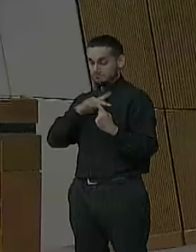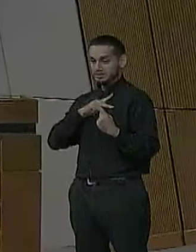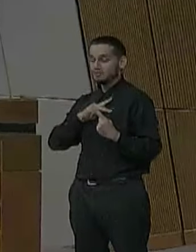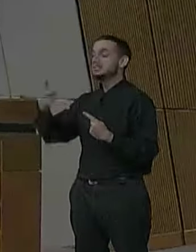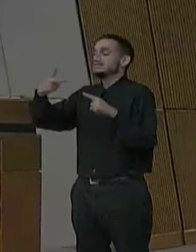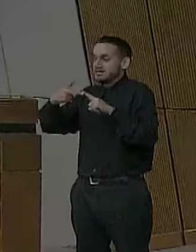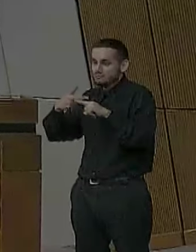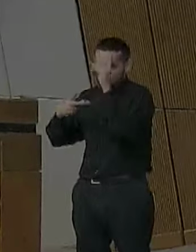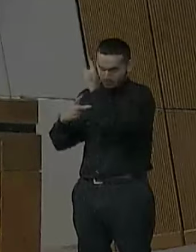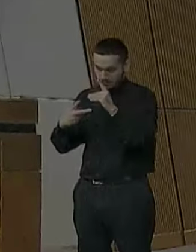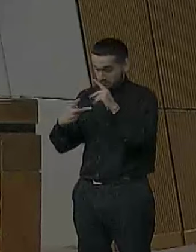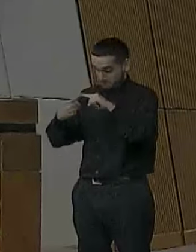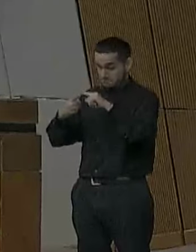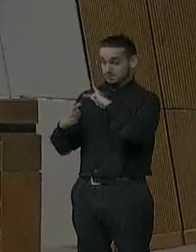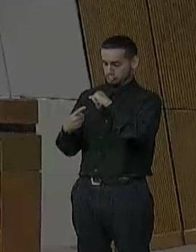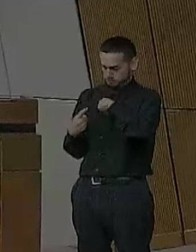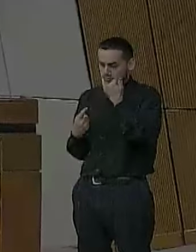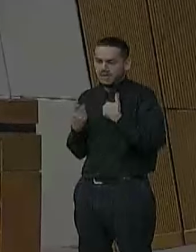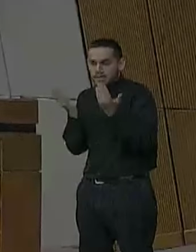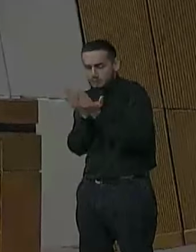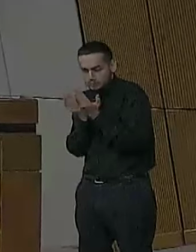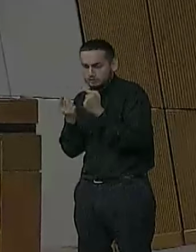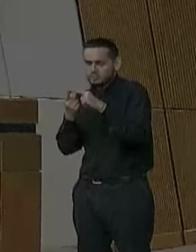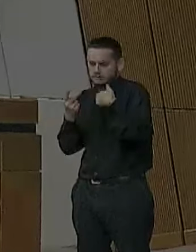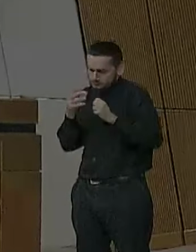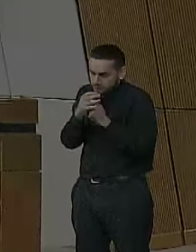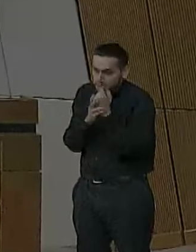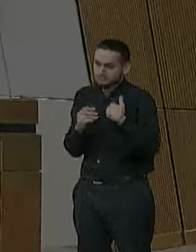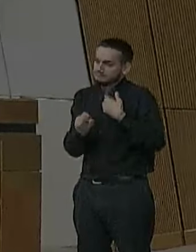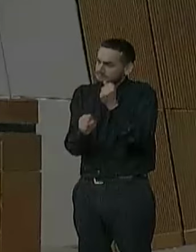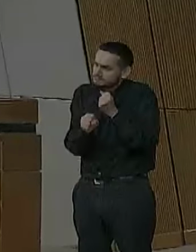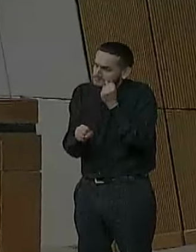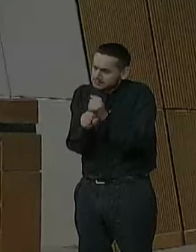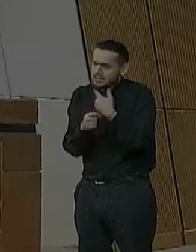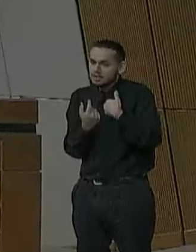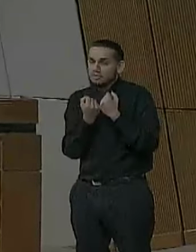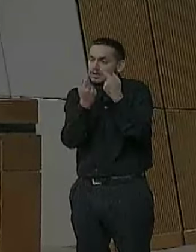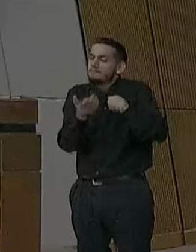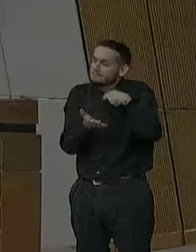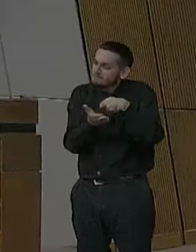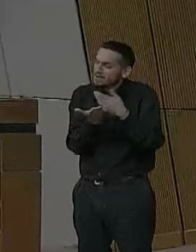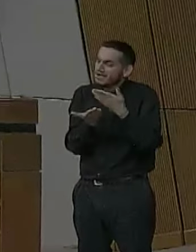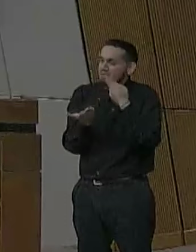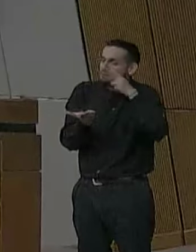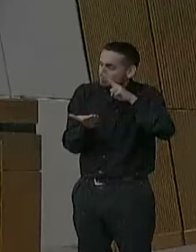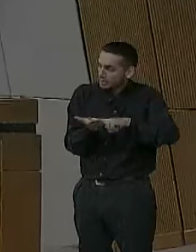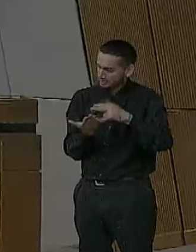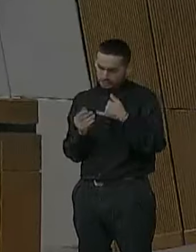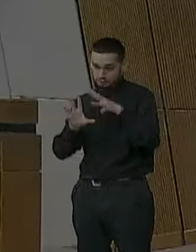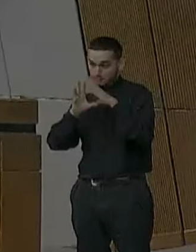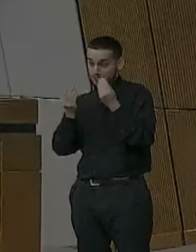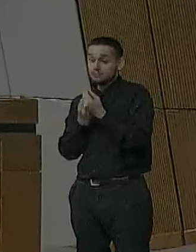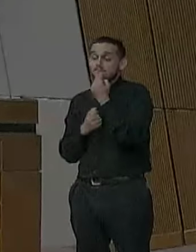Esa persona estudia, esa persona se esmera, esa persona trabaja, esa persona aporta y tiene una